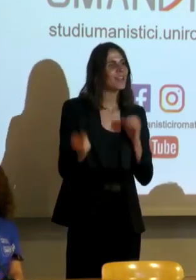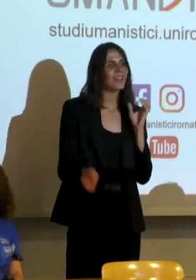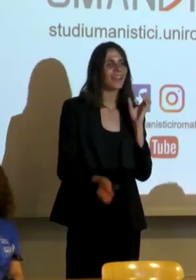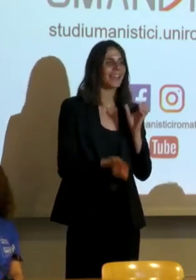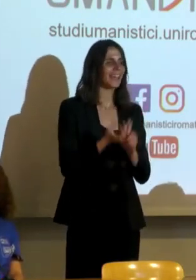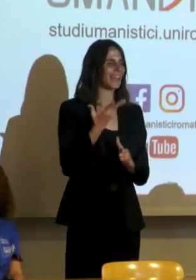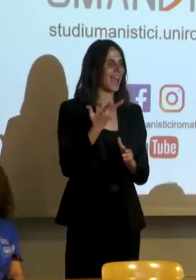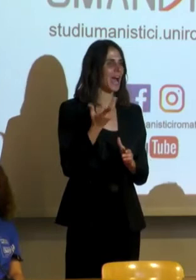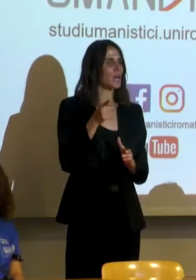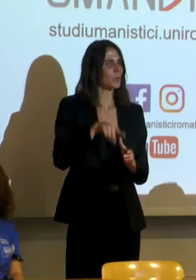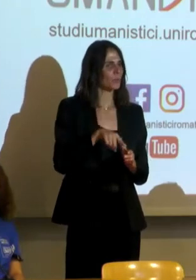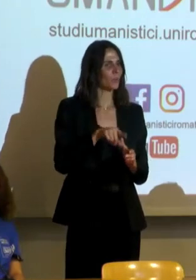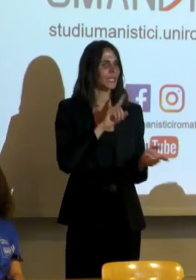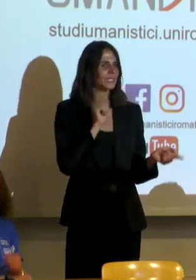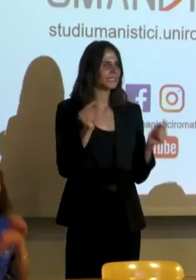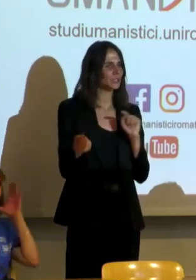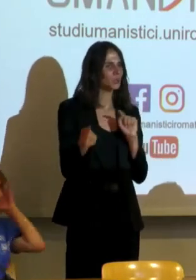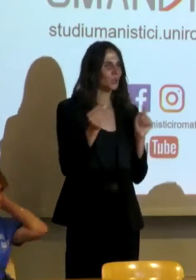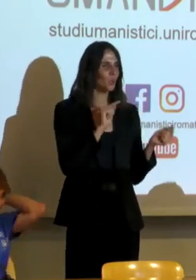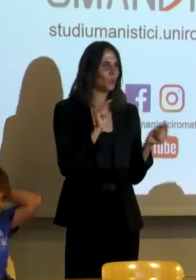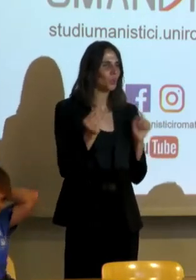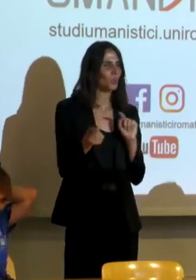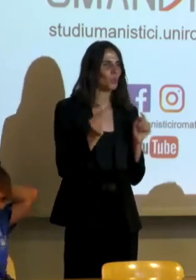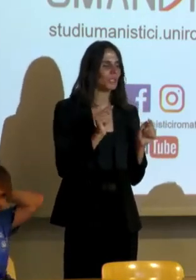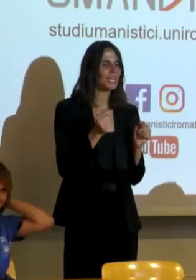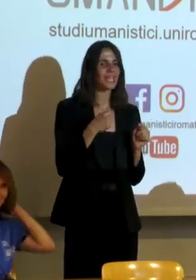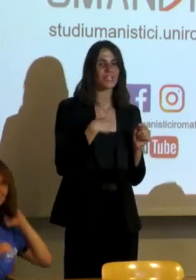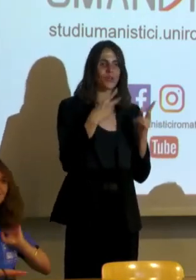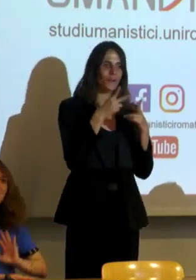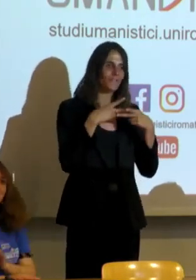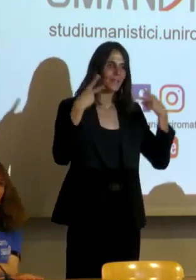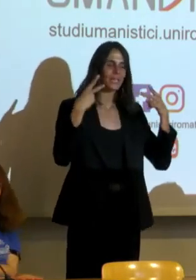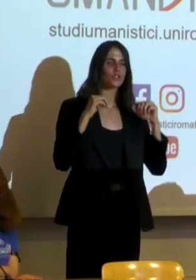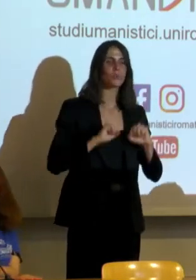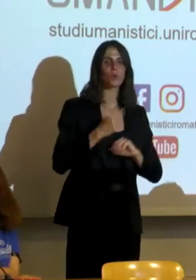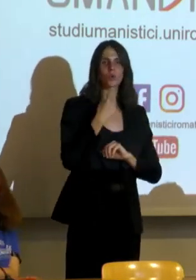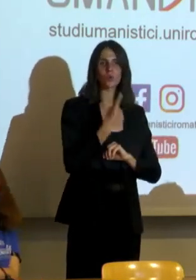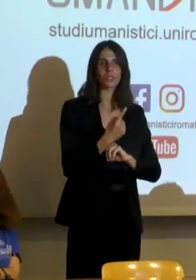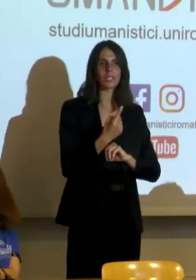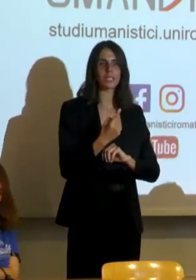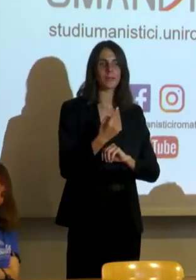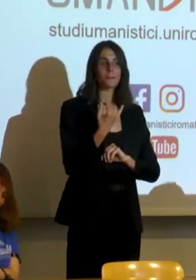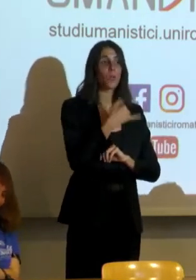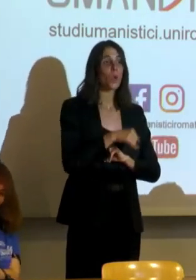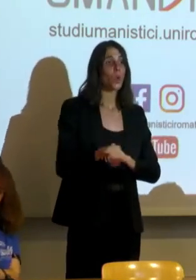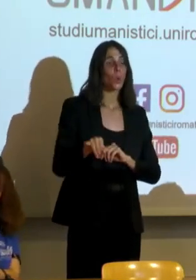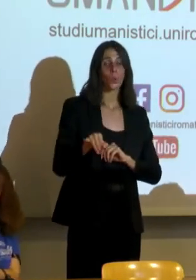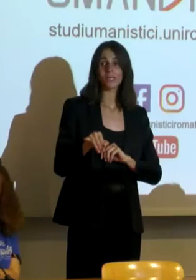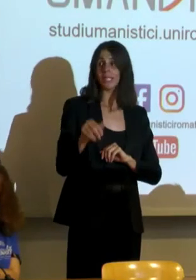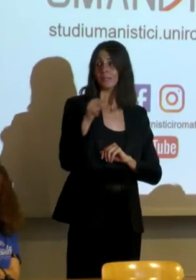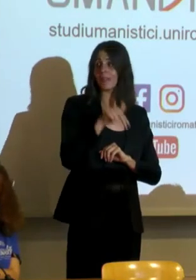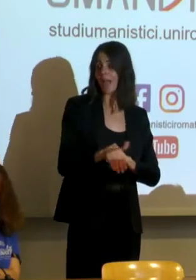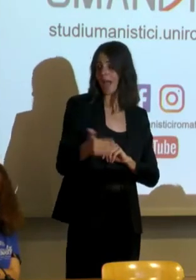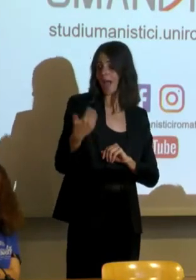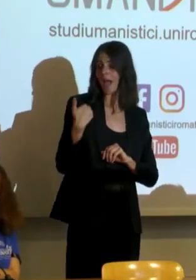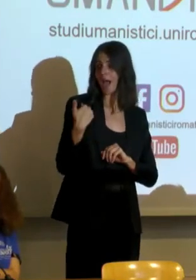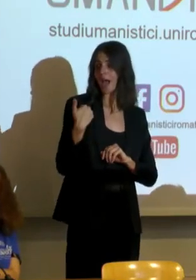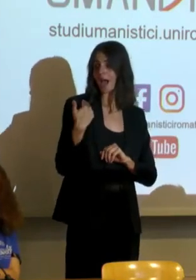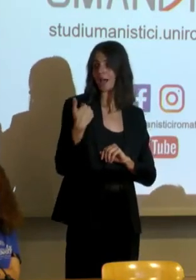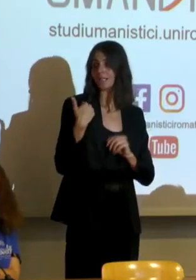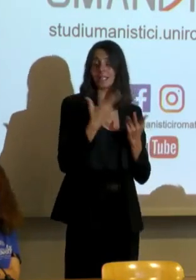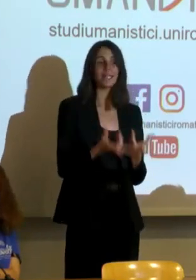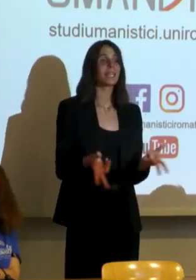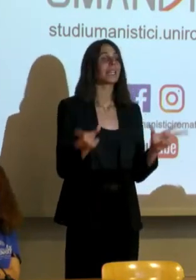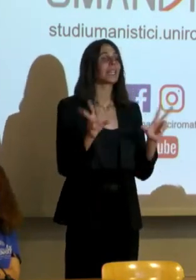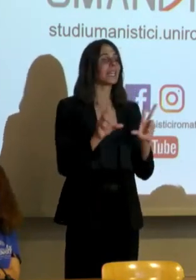in discussione quello che abbiamo fatto, sono felice di poter dire che negli ultimi anni abbiamo innovato e rinnovato in